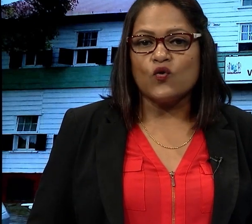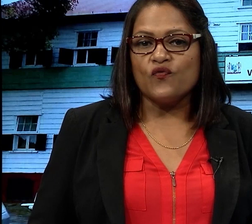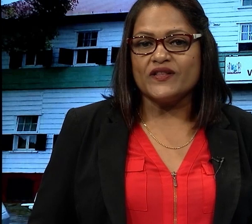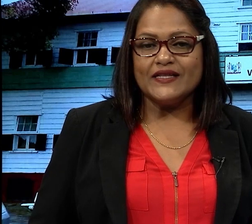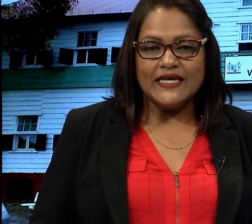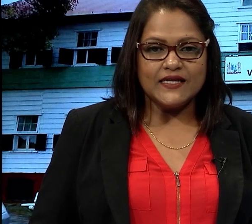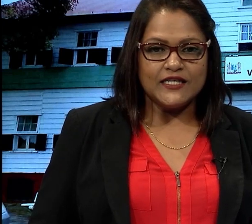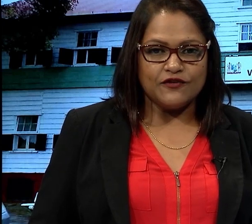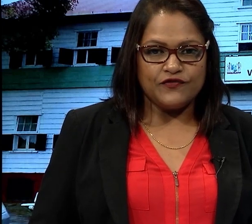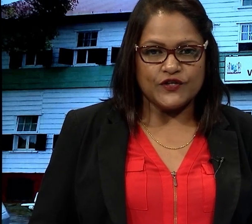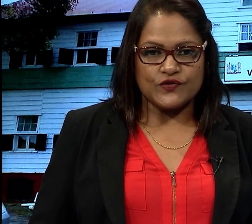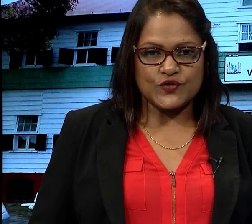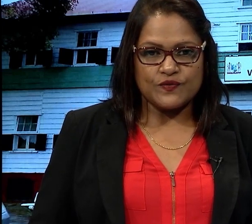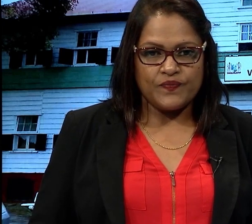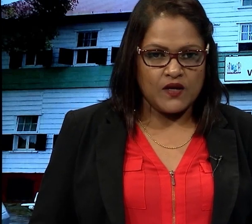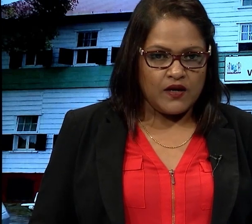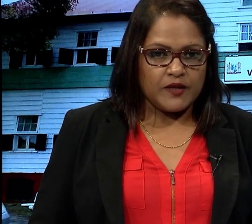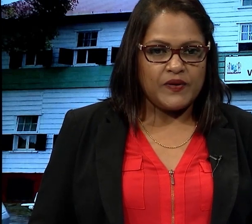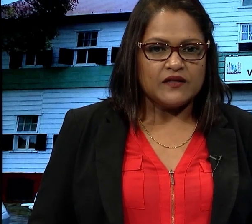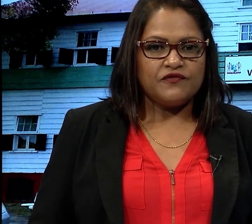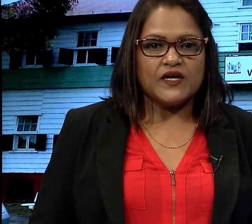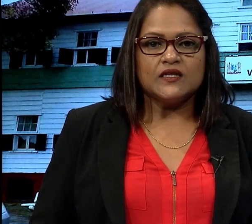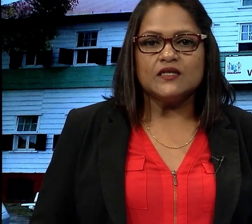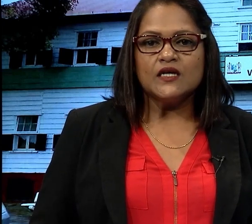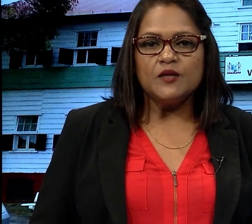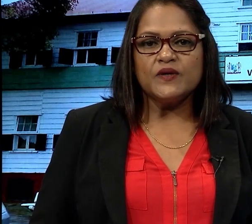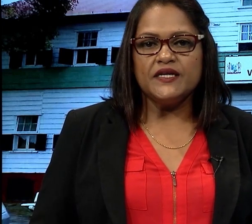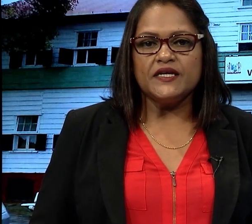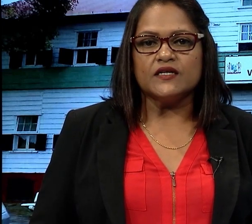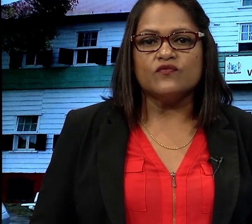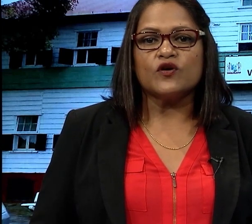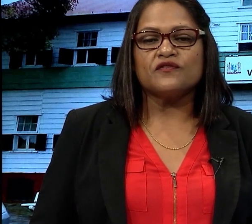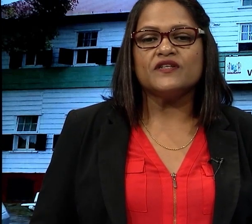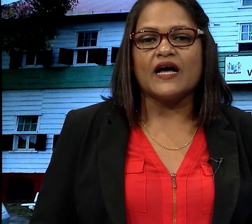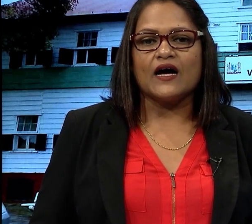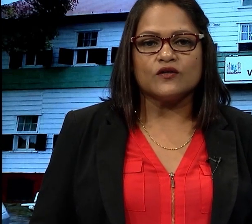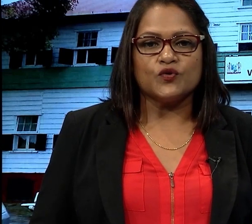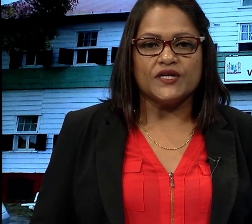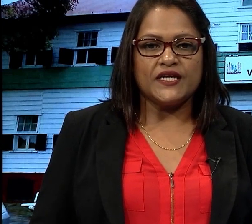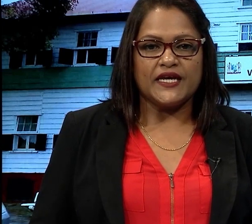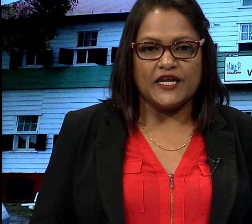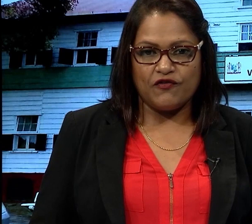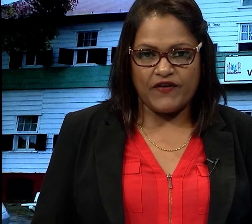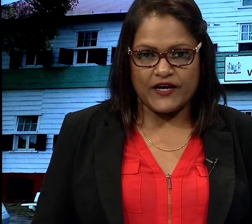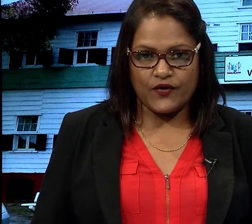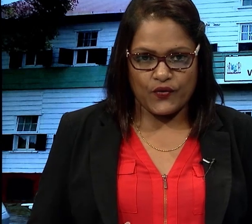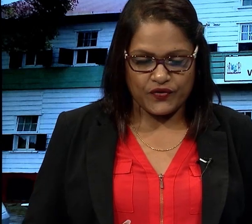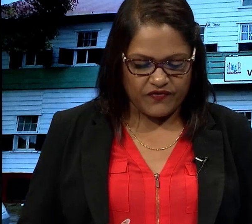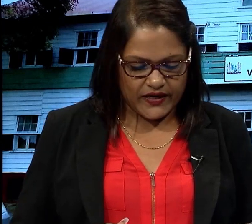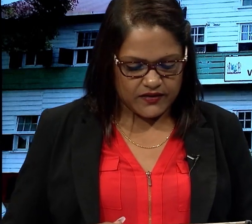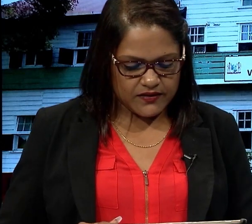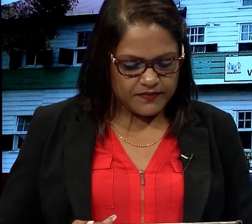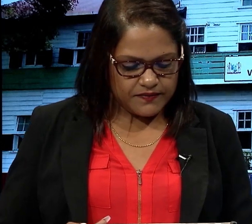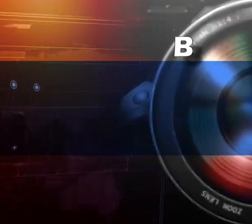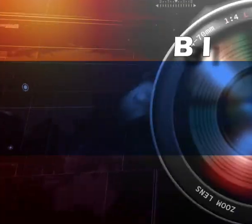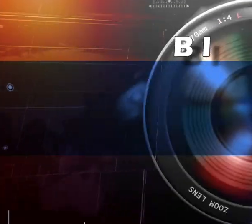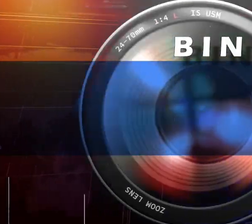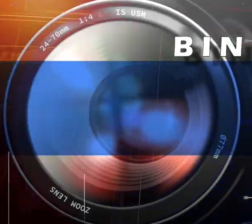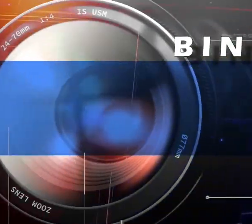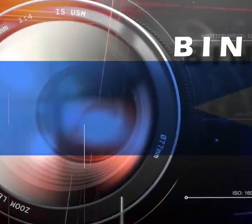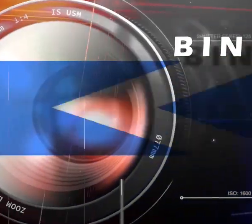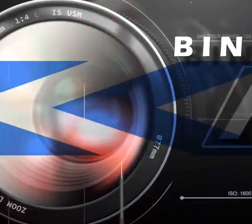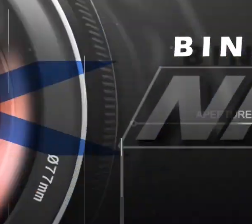over het COVID-19-virus. Het plan van de griepklinieken wordt vandaag door de regering verder uitgewerkt.